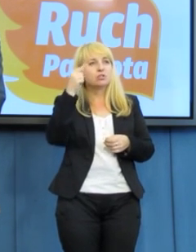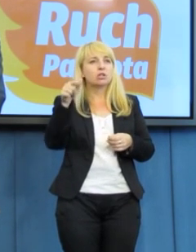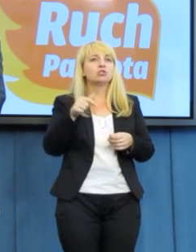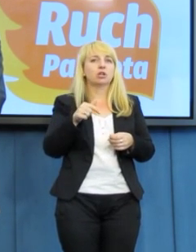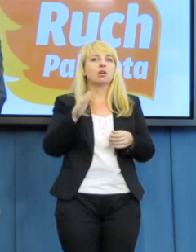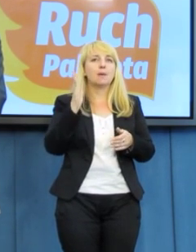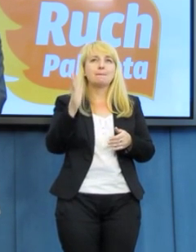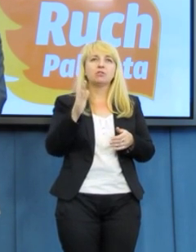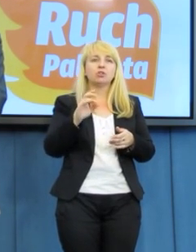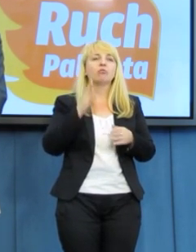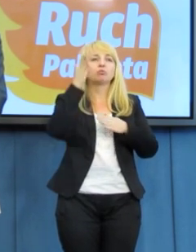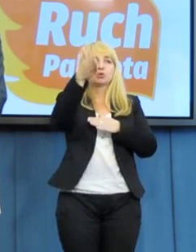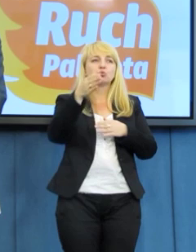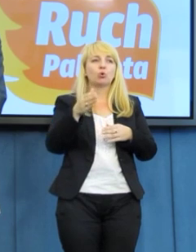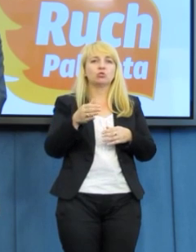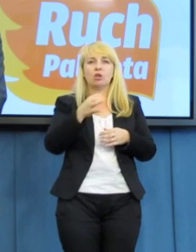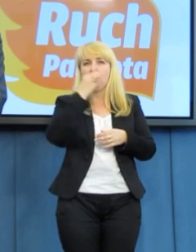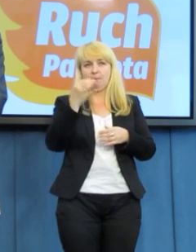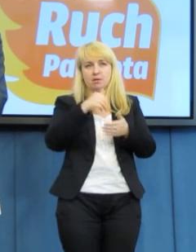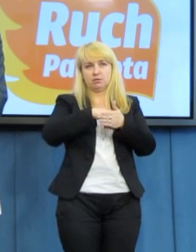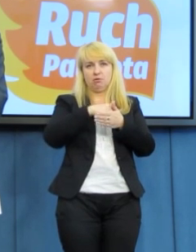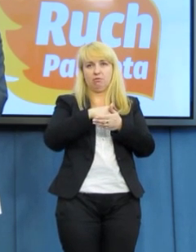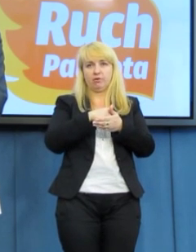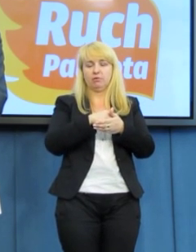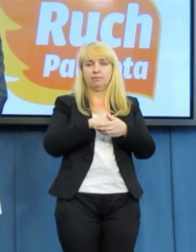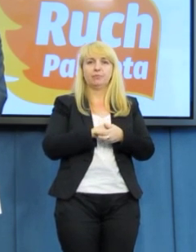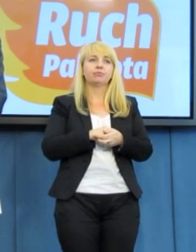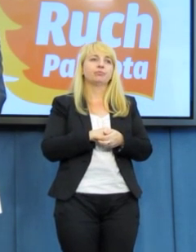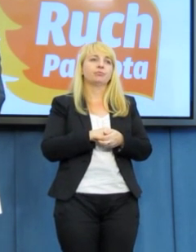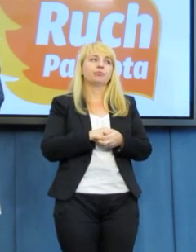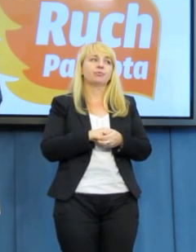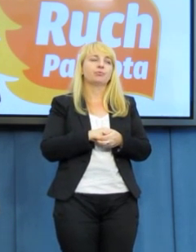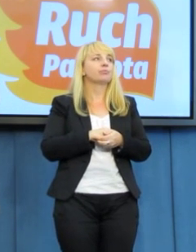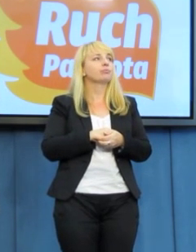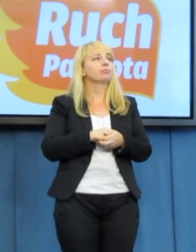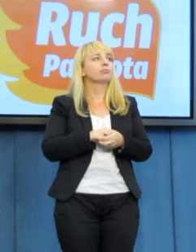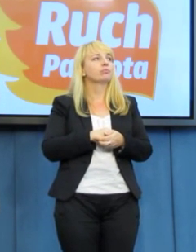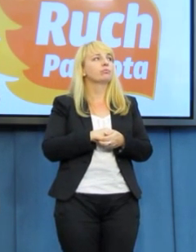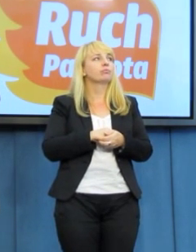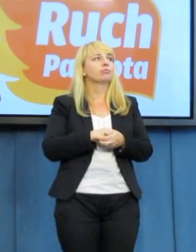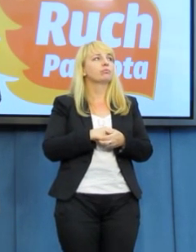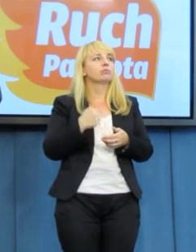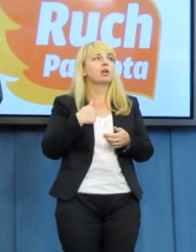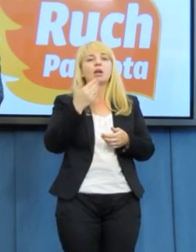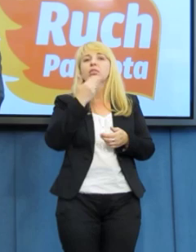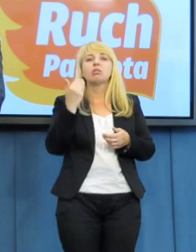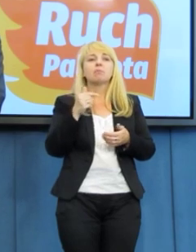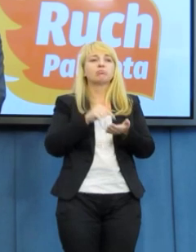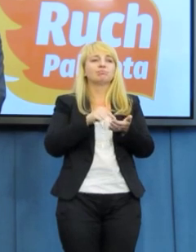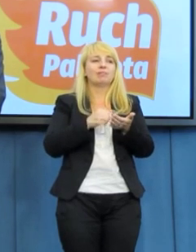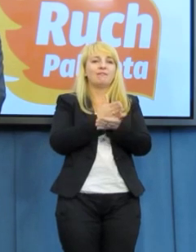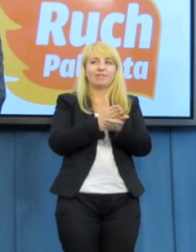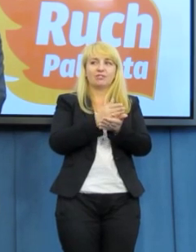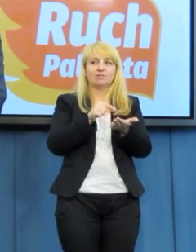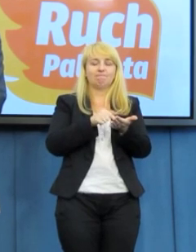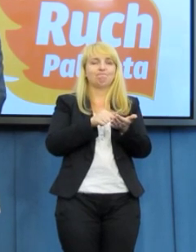i naprawdę przyzwoitość w episkopacie zagości. Nie mam tyle wiary, co ty, kolego.